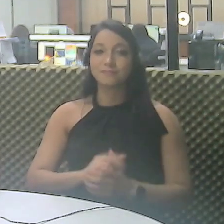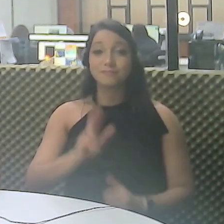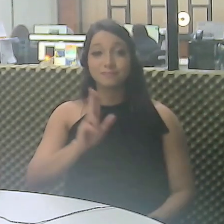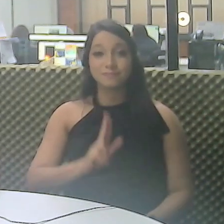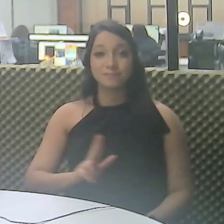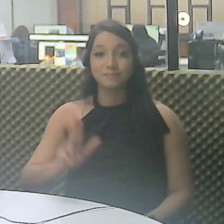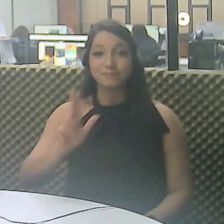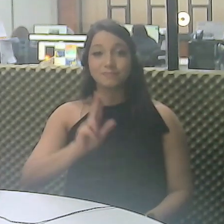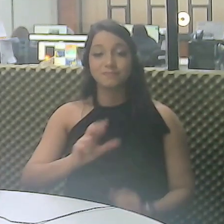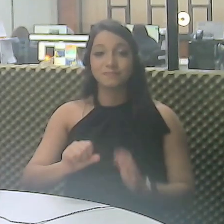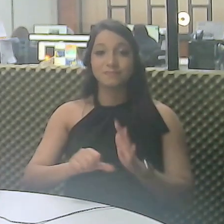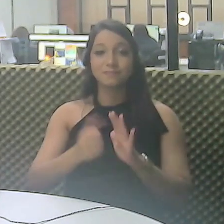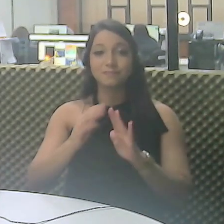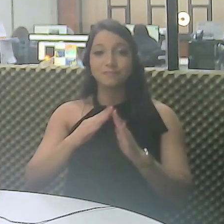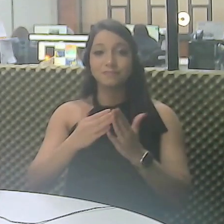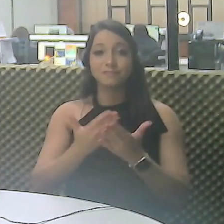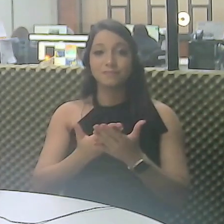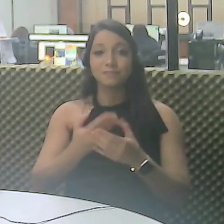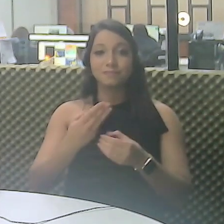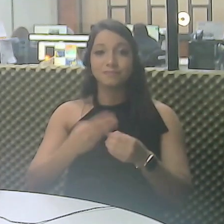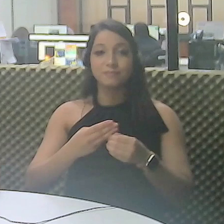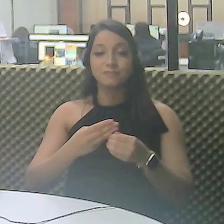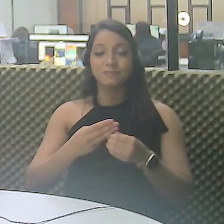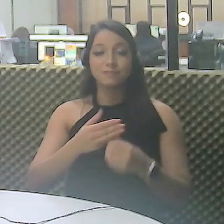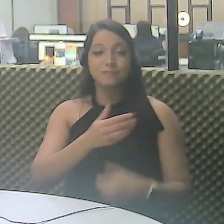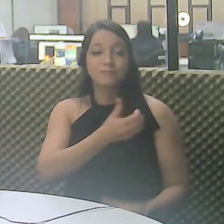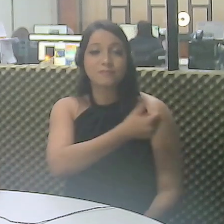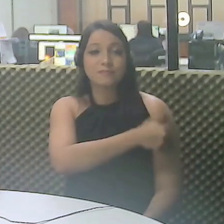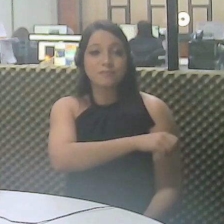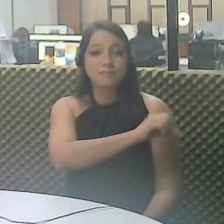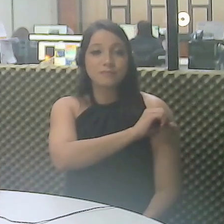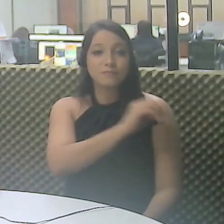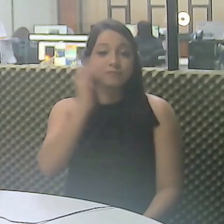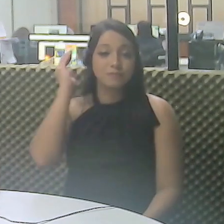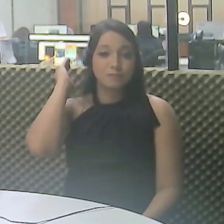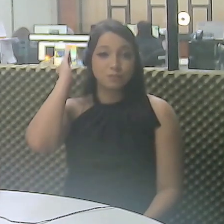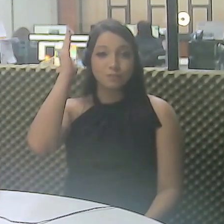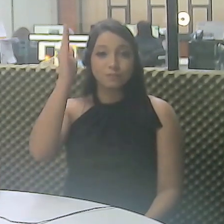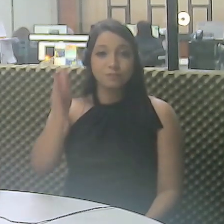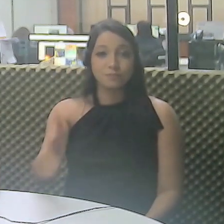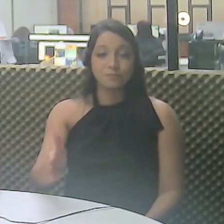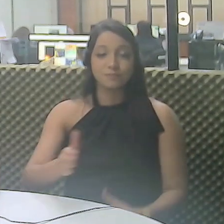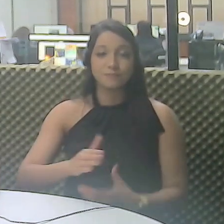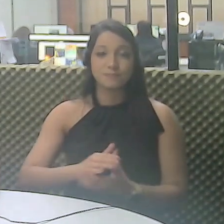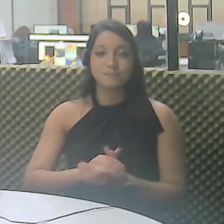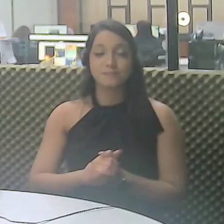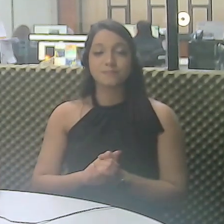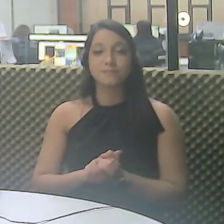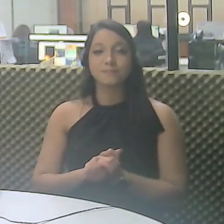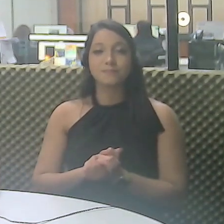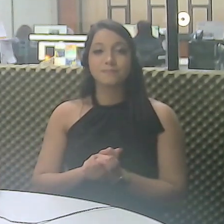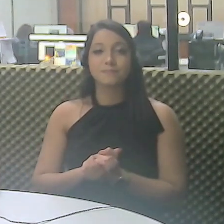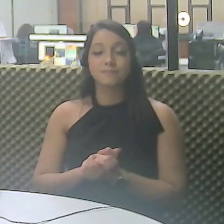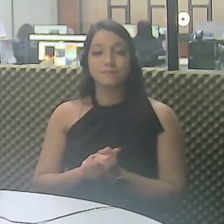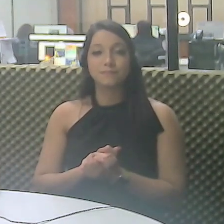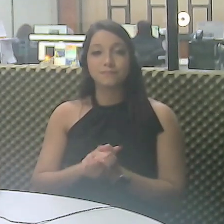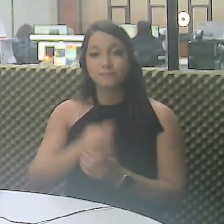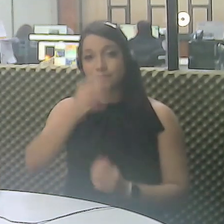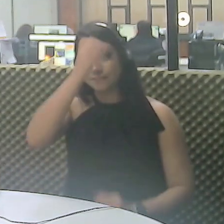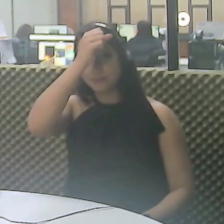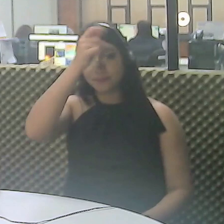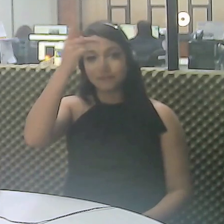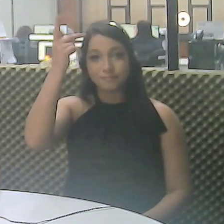Uberlândia tem sua primeira escola municipal de ensino fundamental com atendimento em tempo integral. E ainda, a